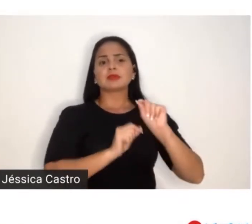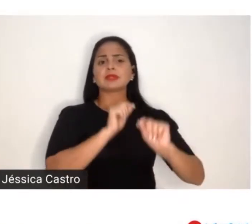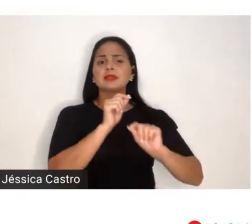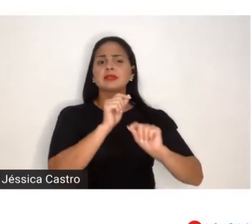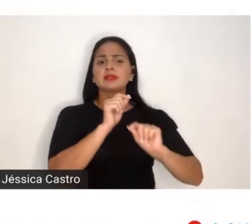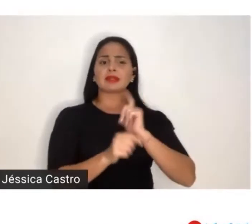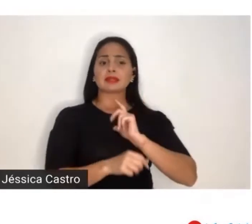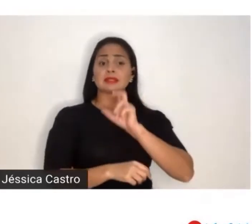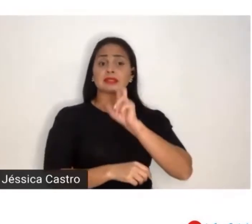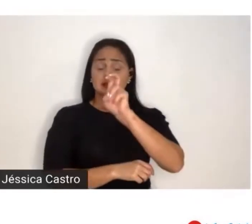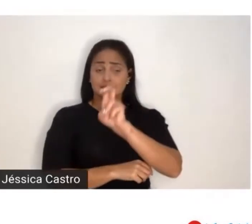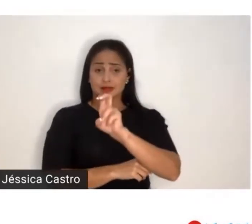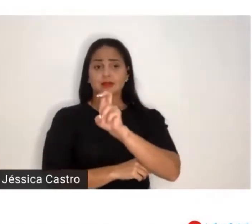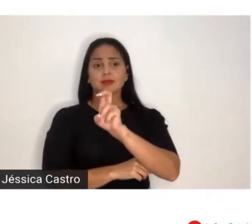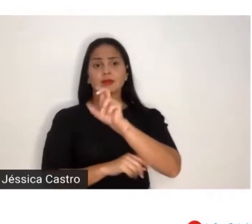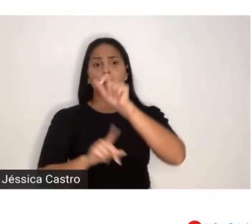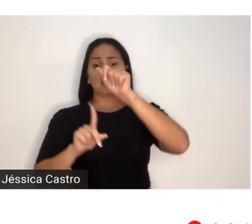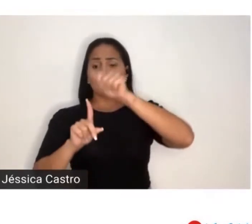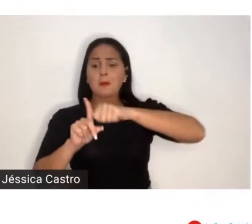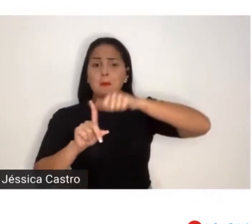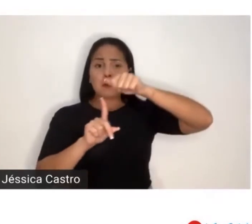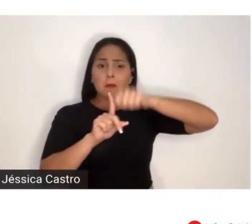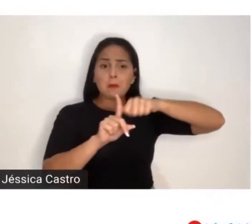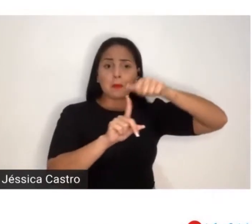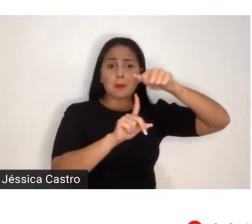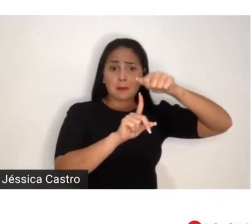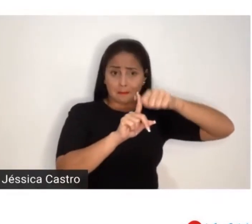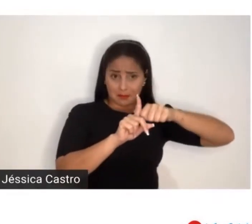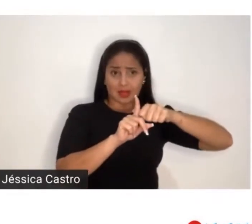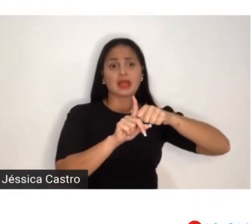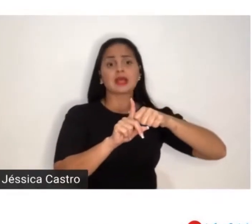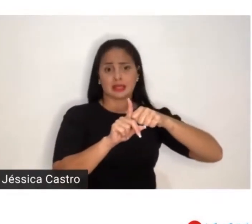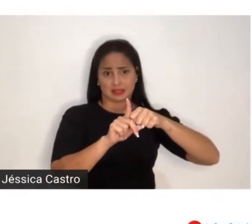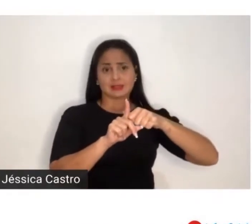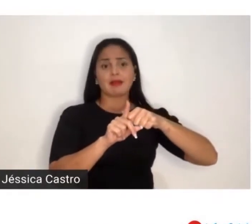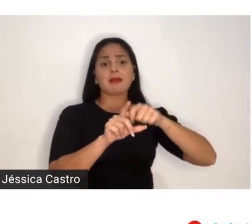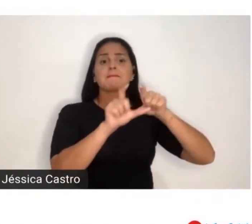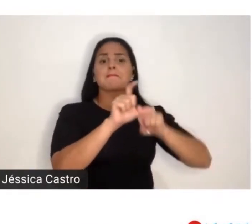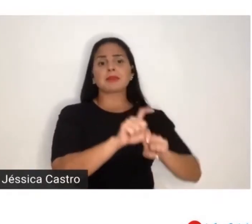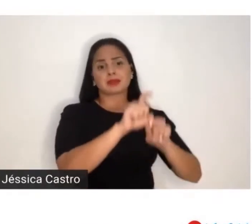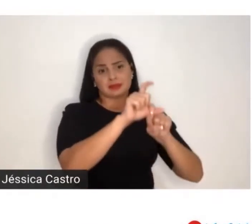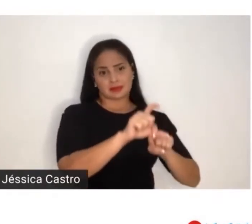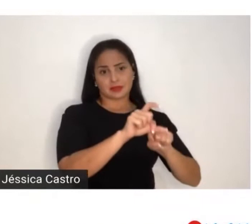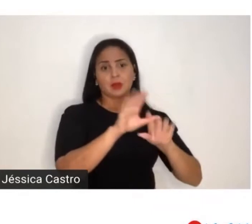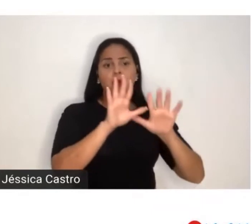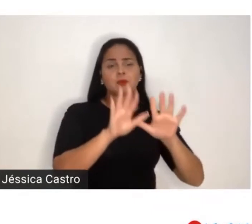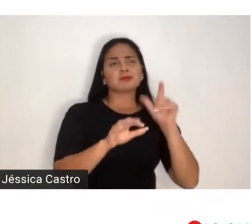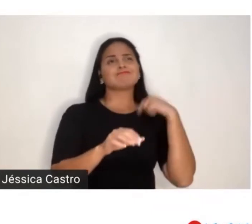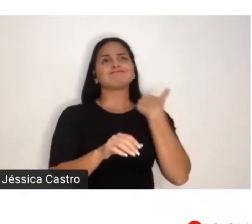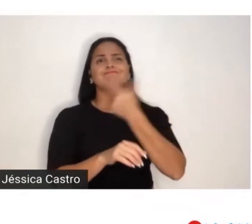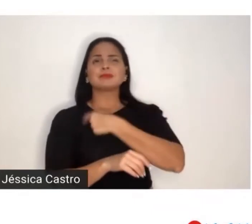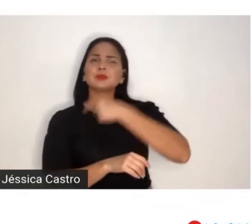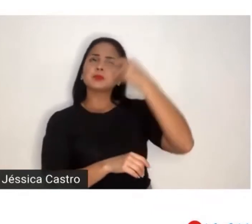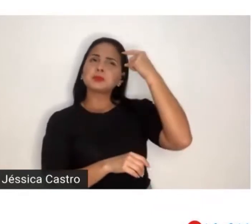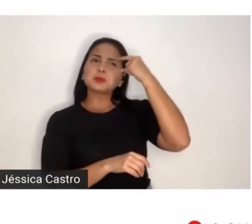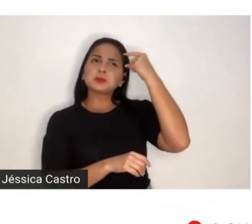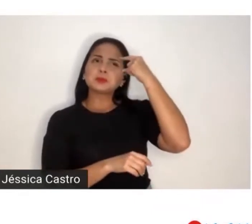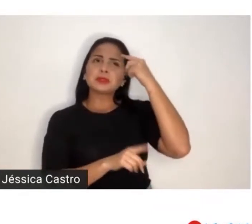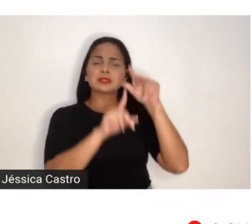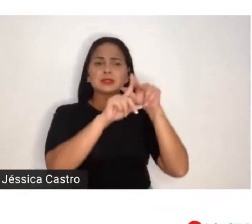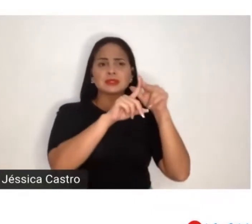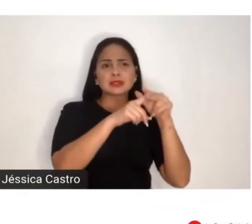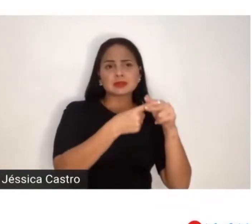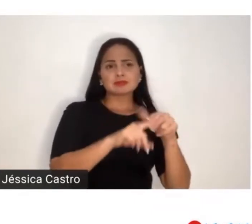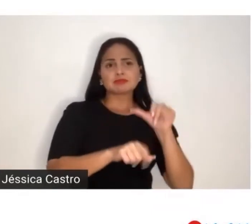meses de despesas da universidade em aberto. Então, quando a gente fala em projeção de impossibilidade de